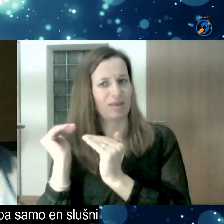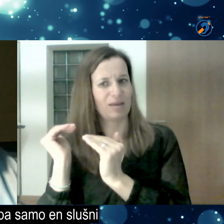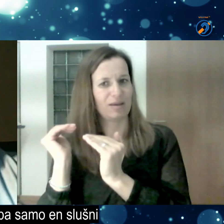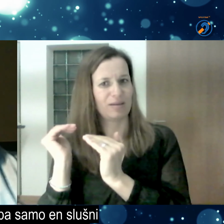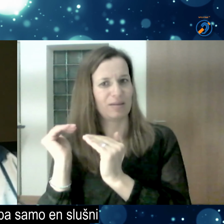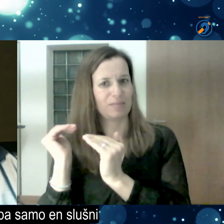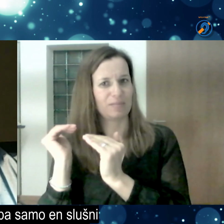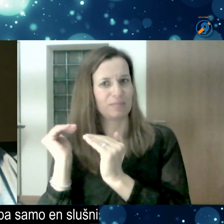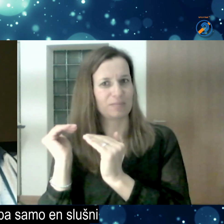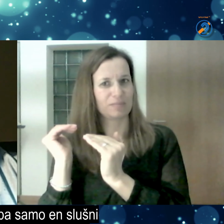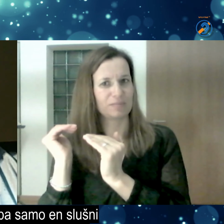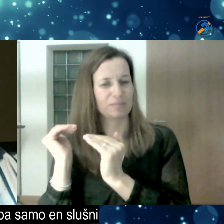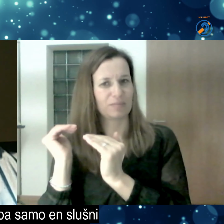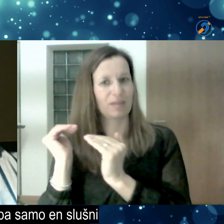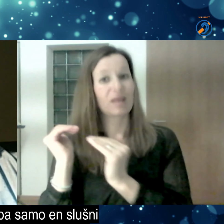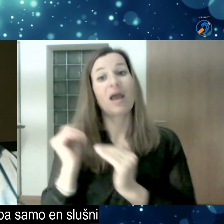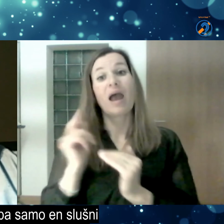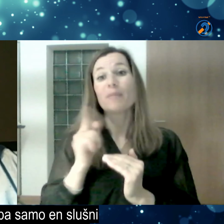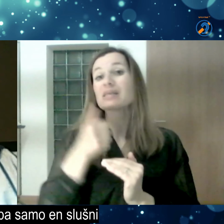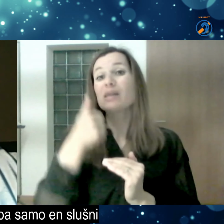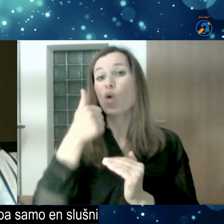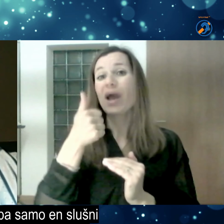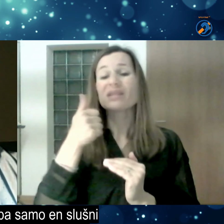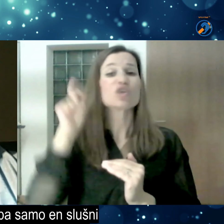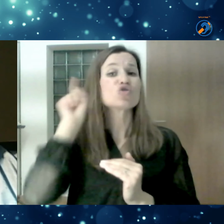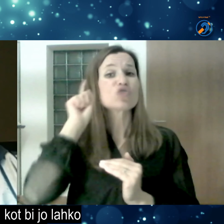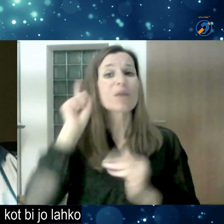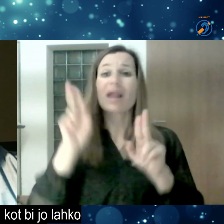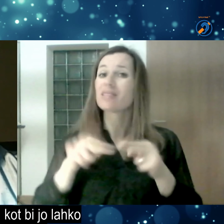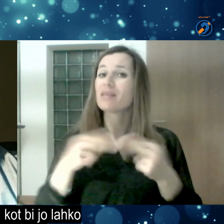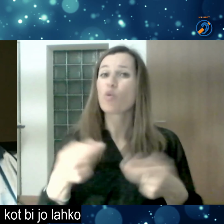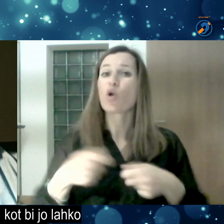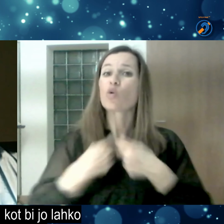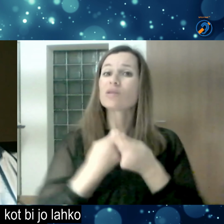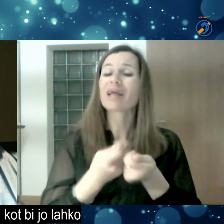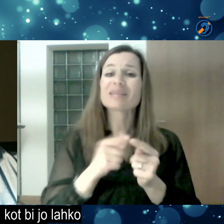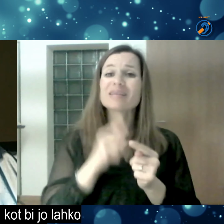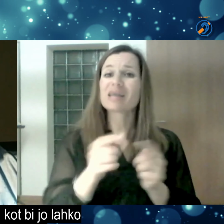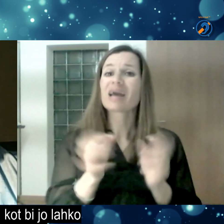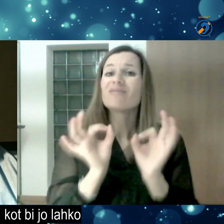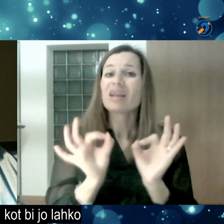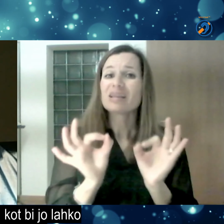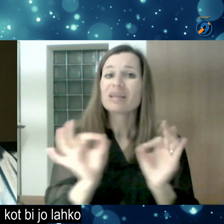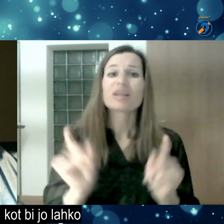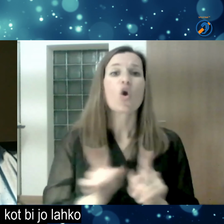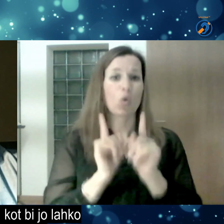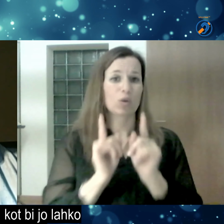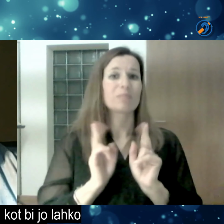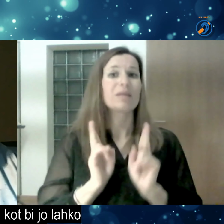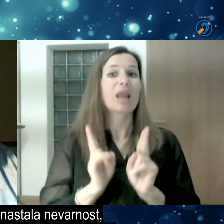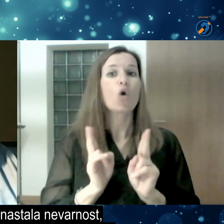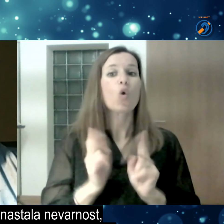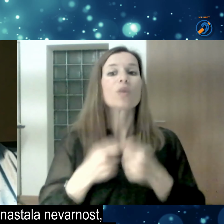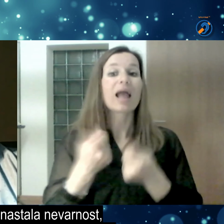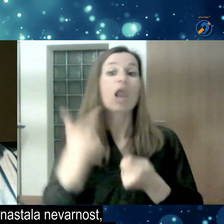pa samo en slušni aparat ni mogel dajati tiste kvalitete, kot bi lahko dajala oba. S